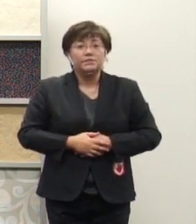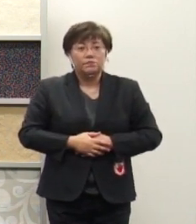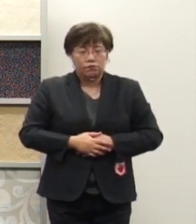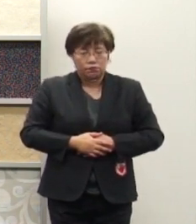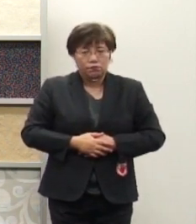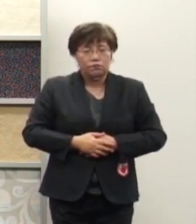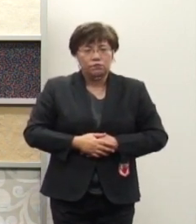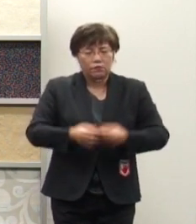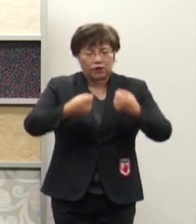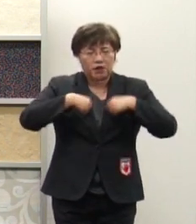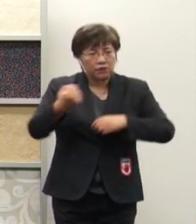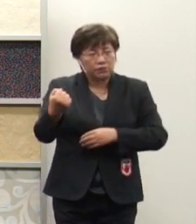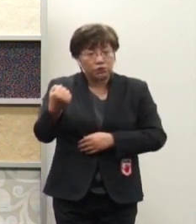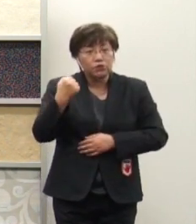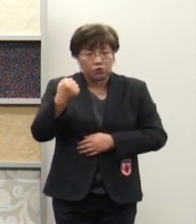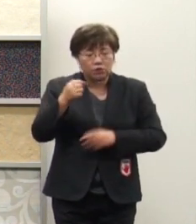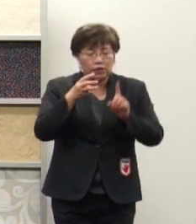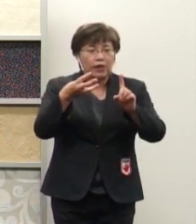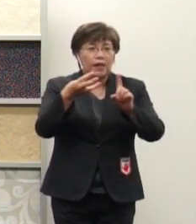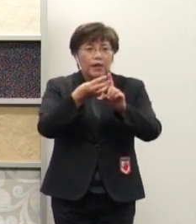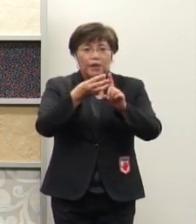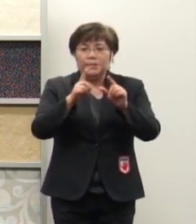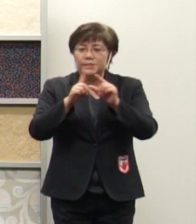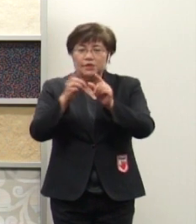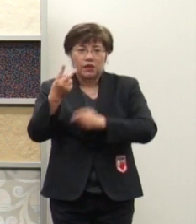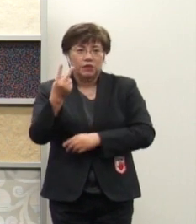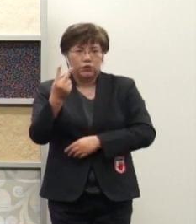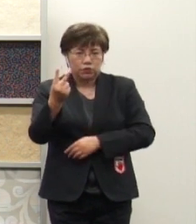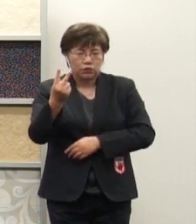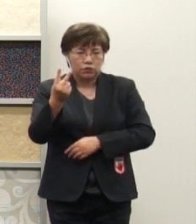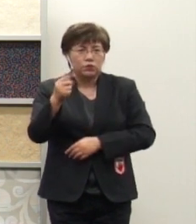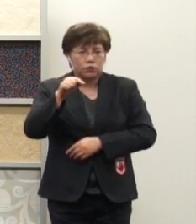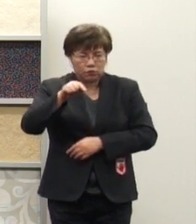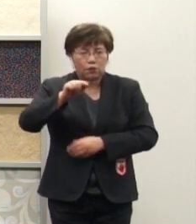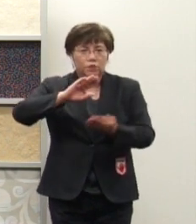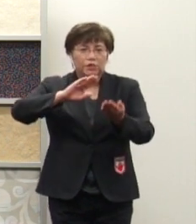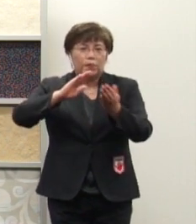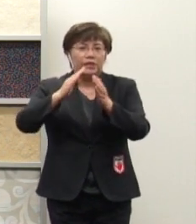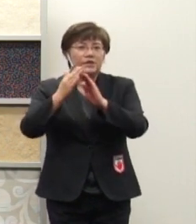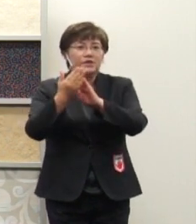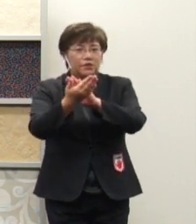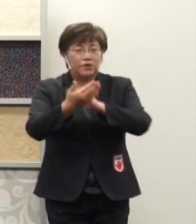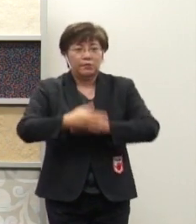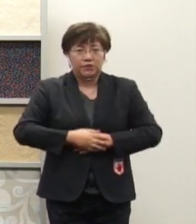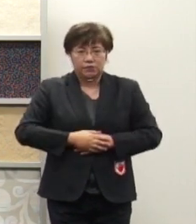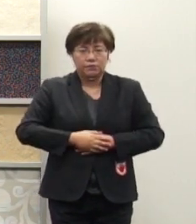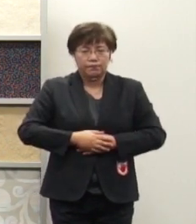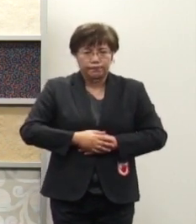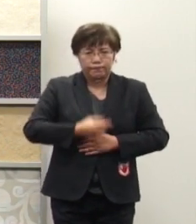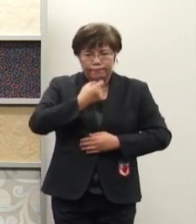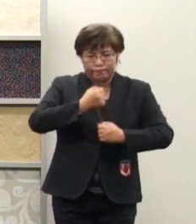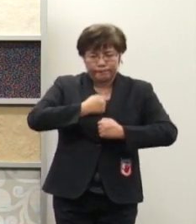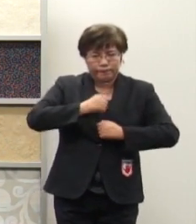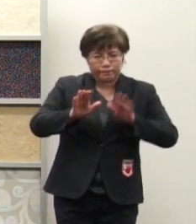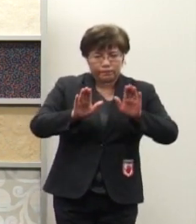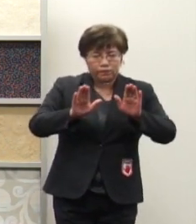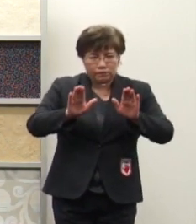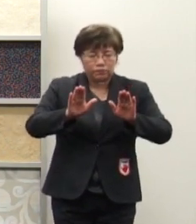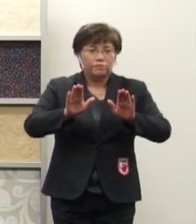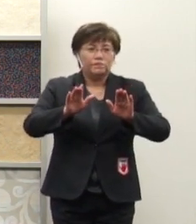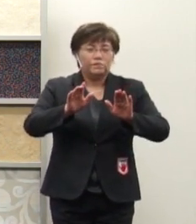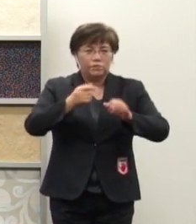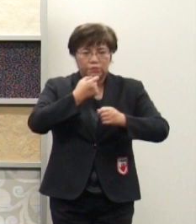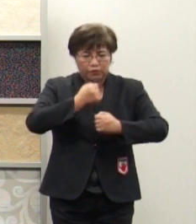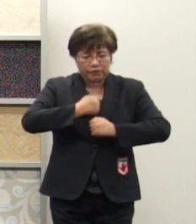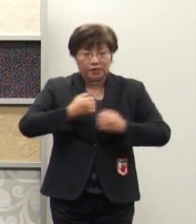が強いとされます BA2 系統への株の置き換わりも進んでおり、警戒感を持って注視すべき